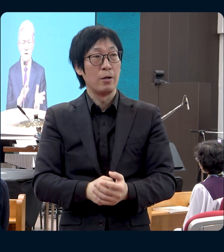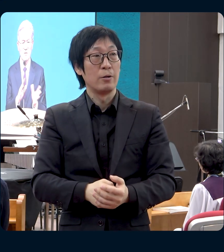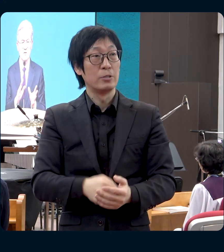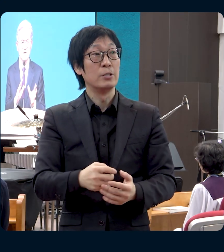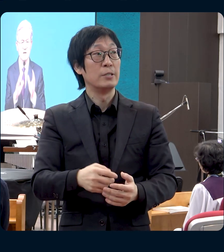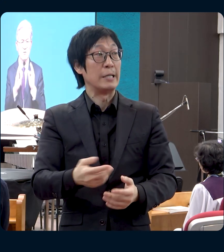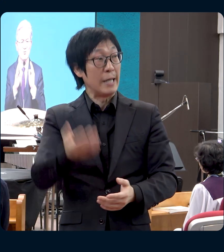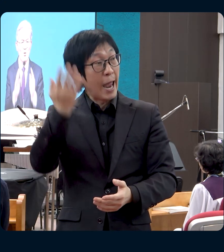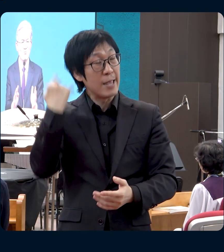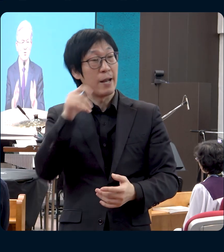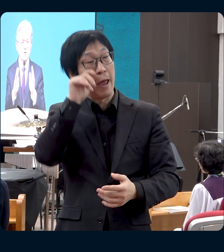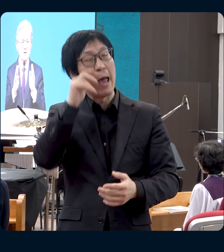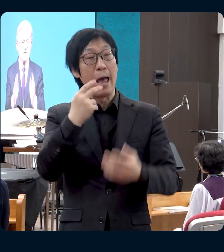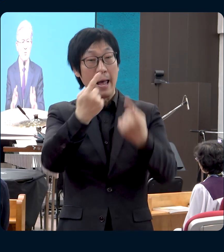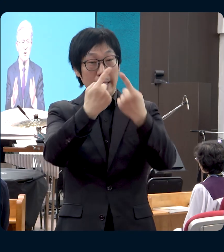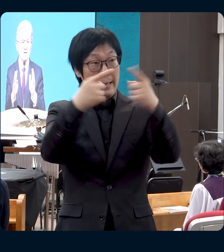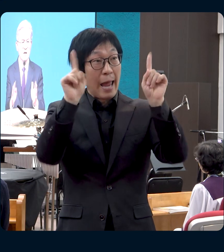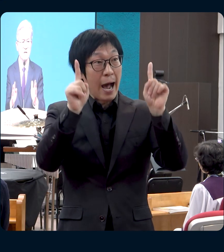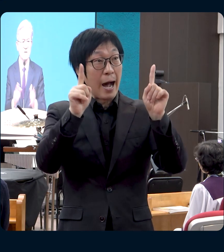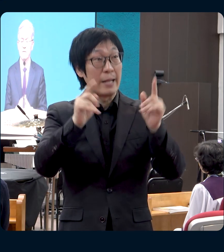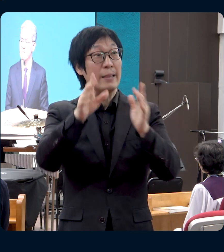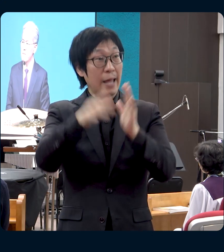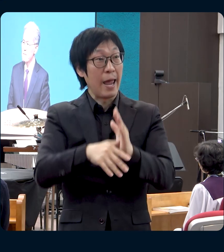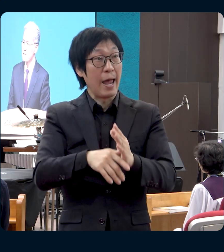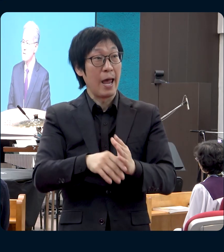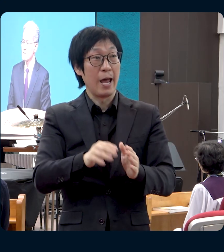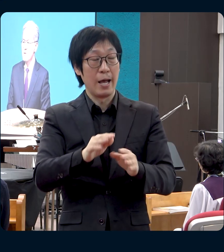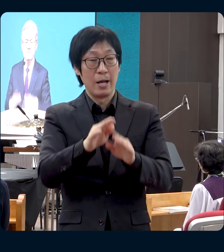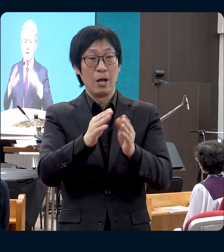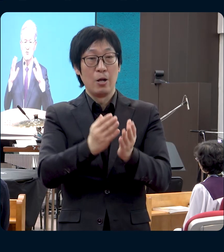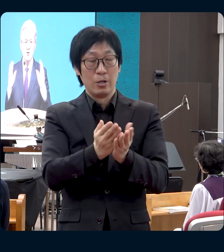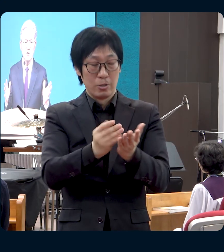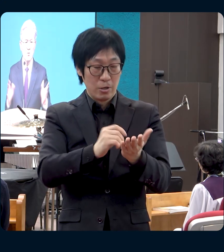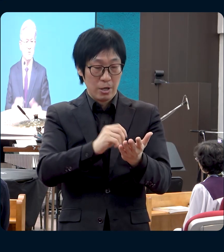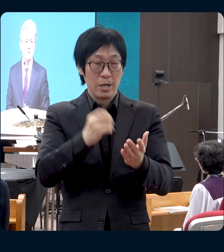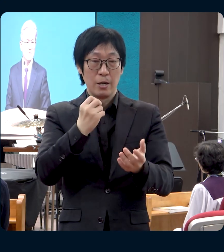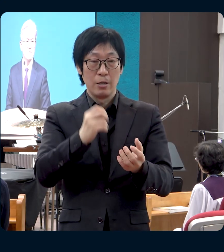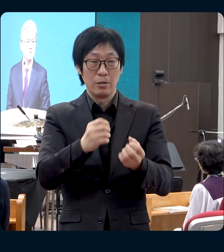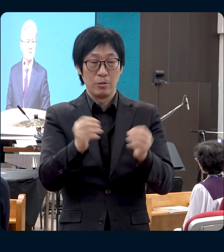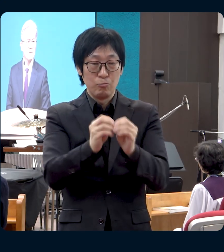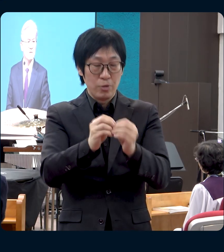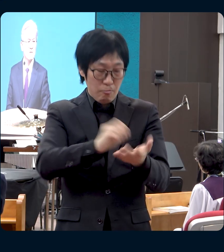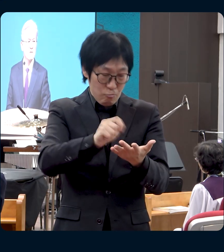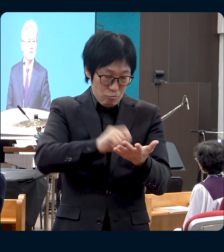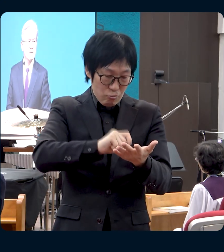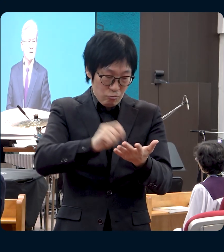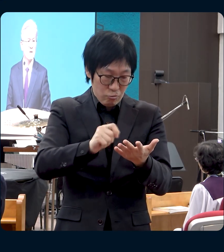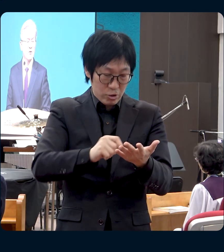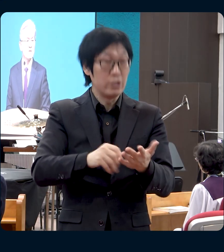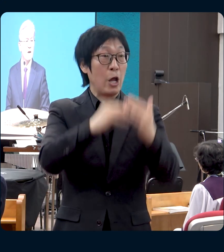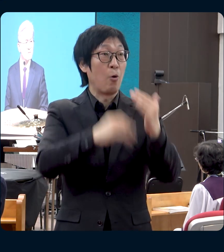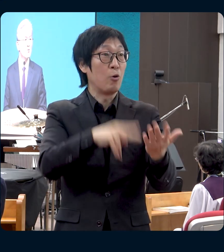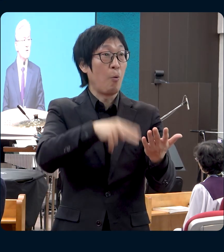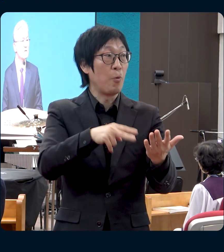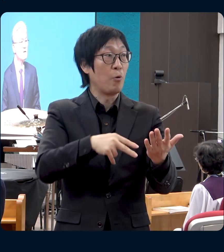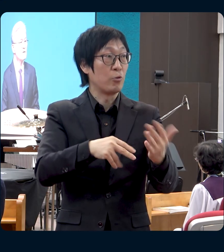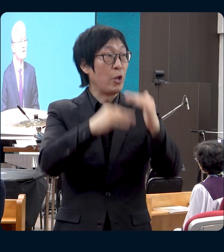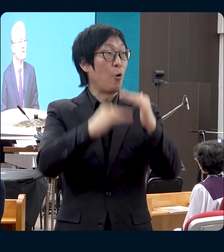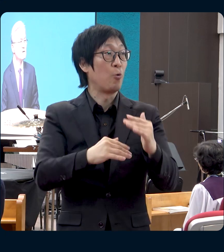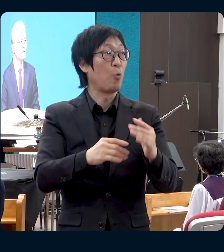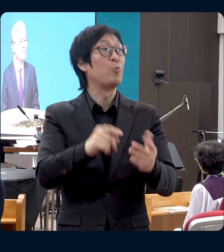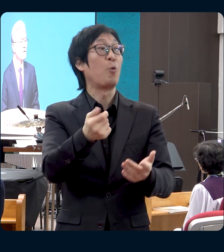박사학위를 받았던 그 논문 제목에 들어가 있어요. 정말 뛰어난 논문이거든요. 그런데 저는 깜짝